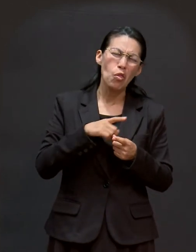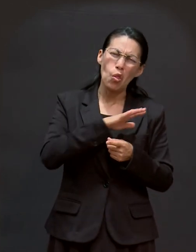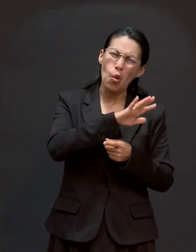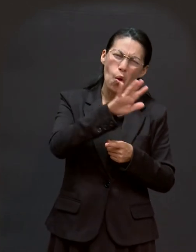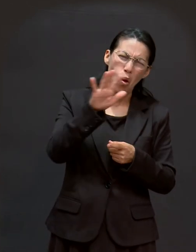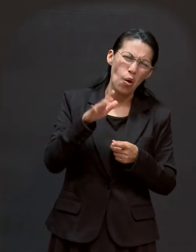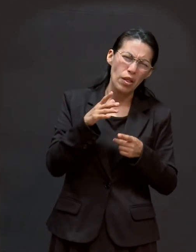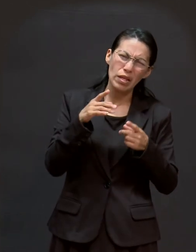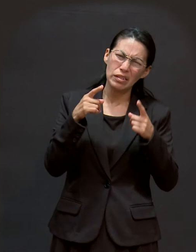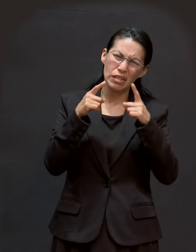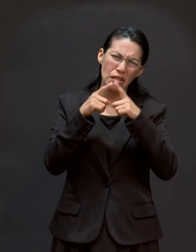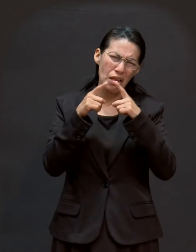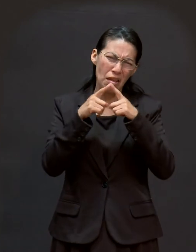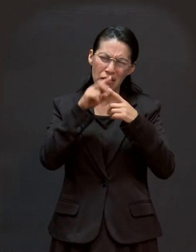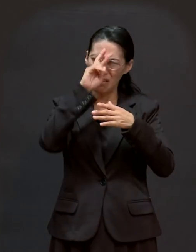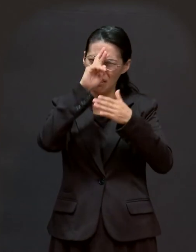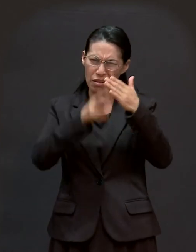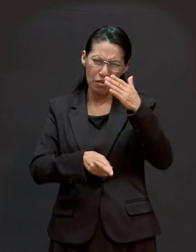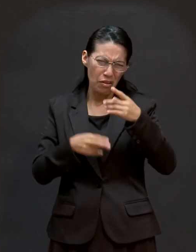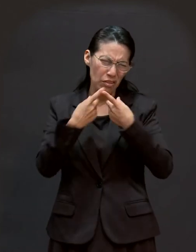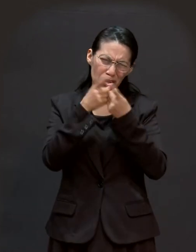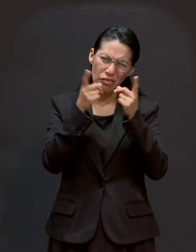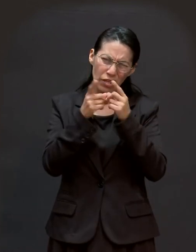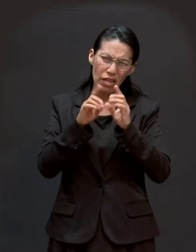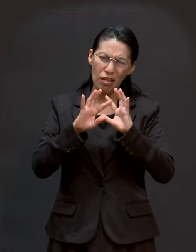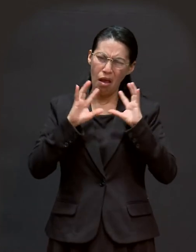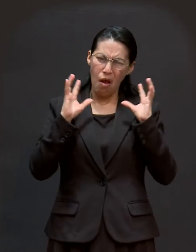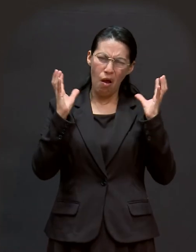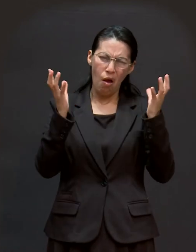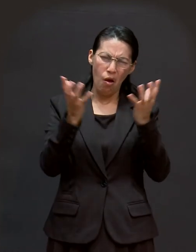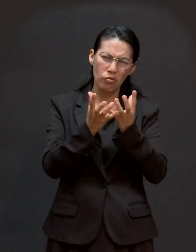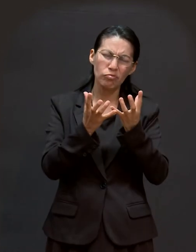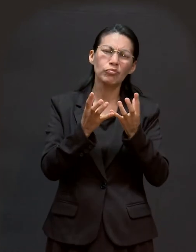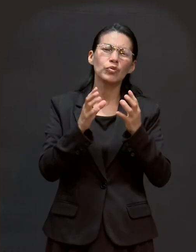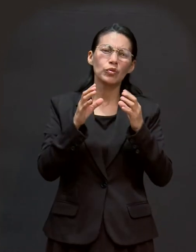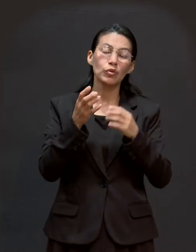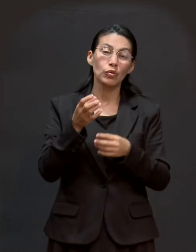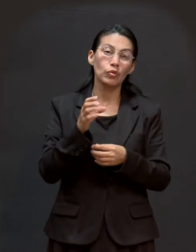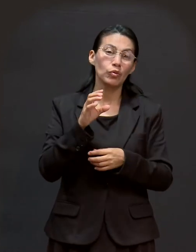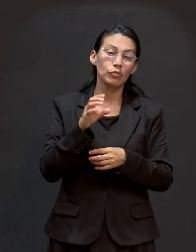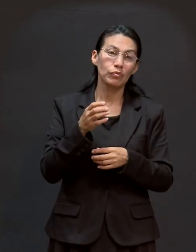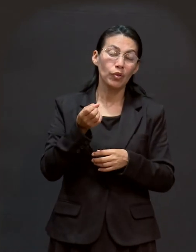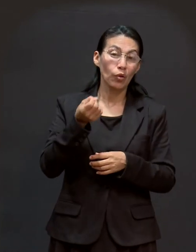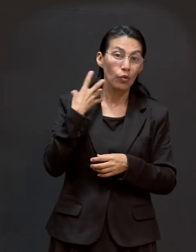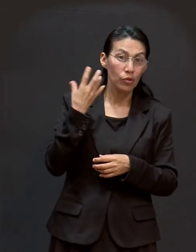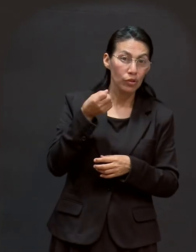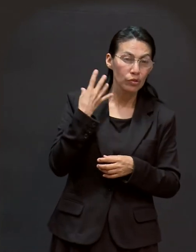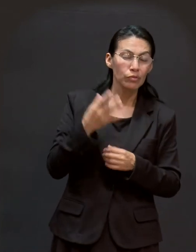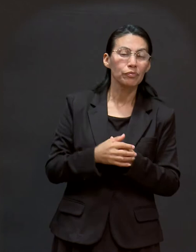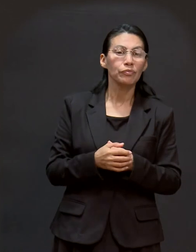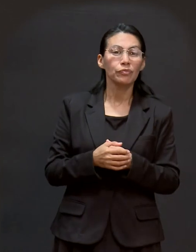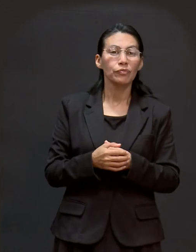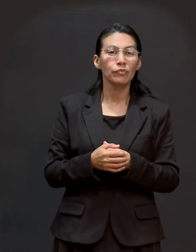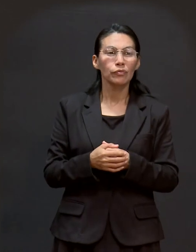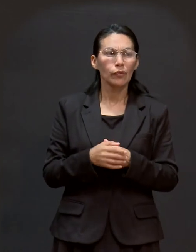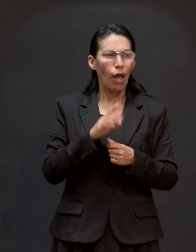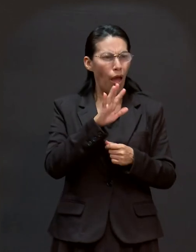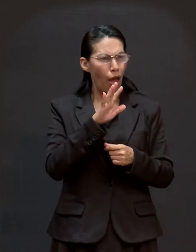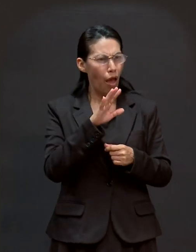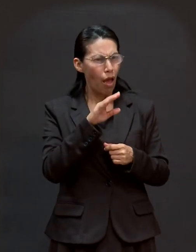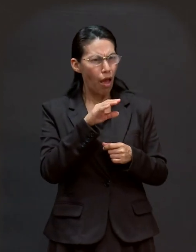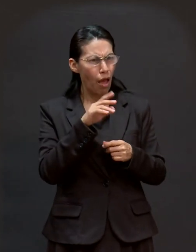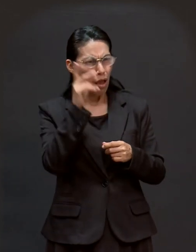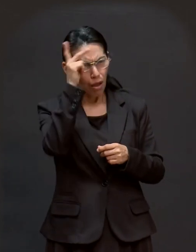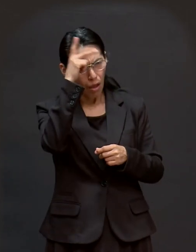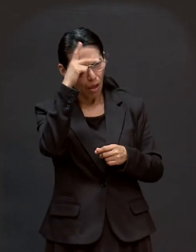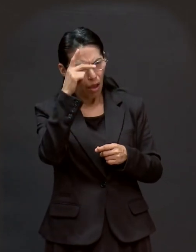congreso van personas capellanes de todas las denominaciones y ese congreso se reúne desde el martes hasta el sábado o sea